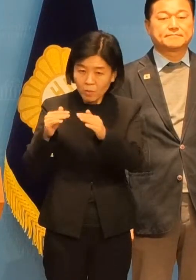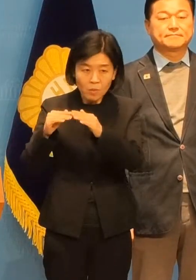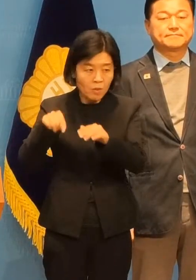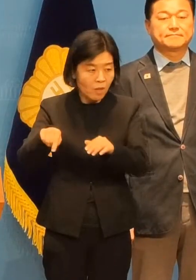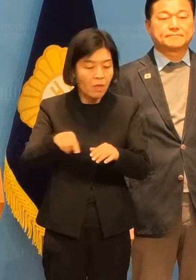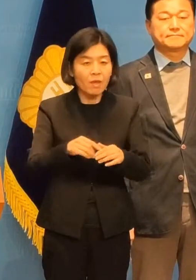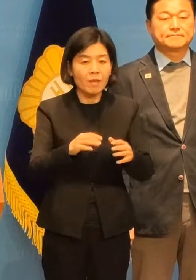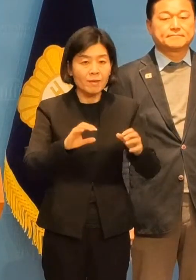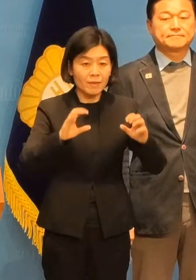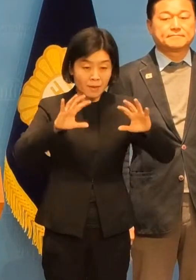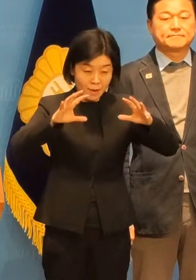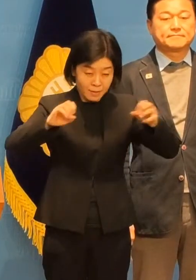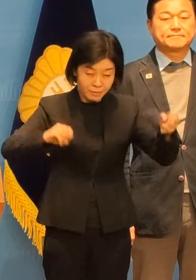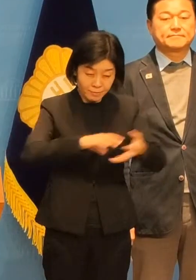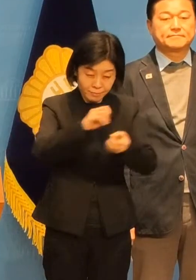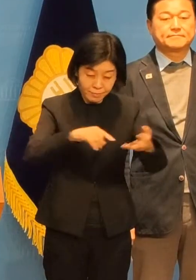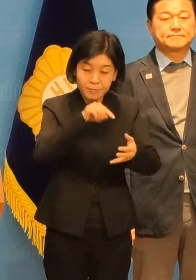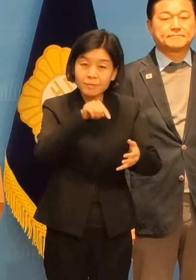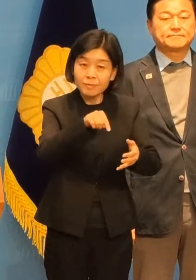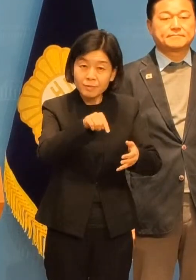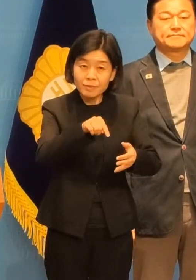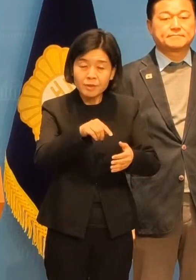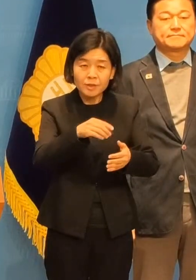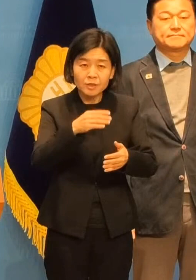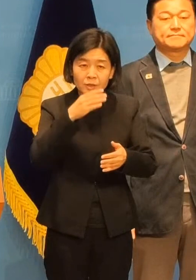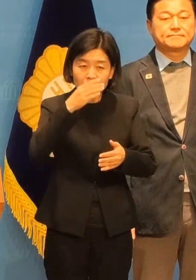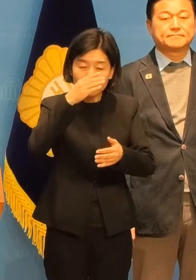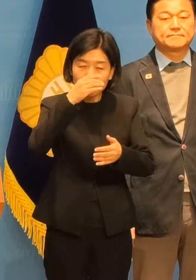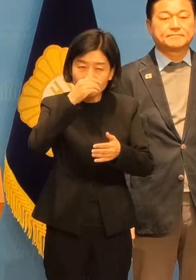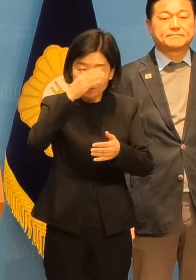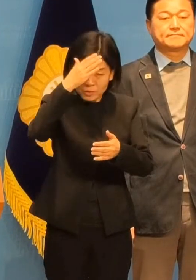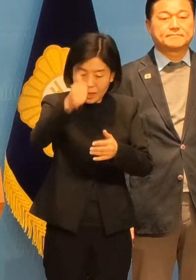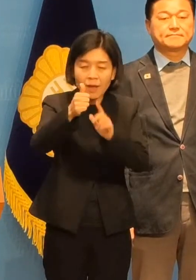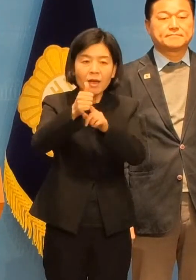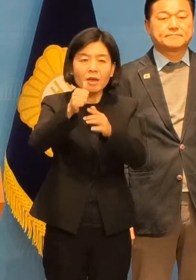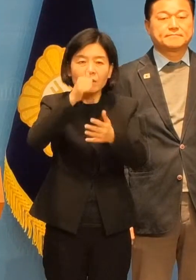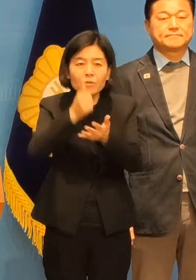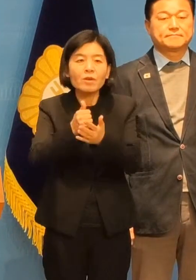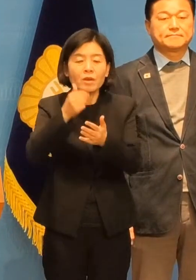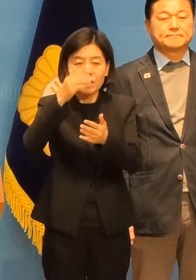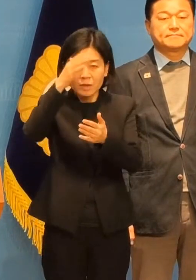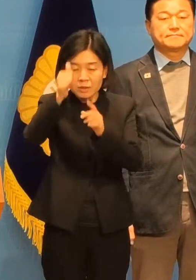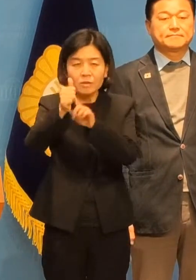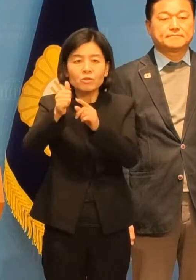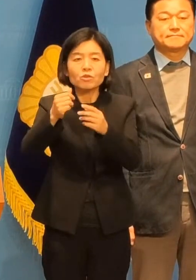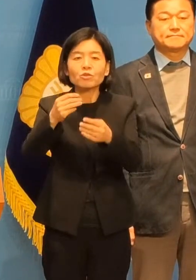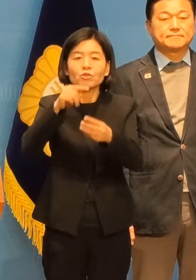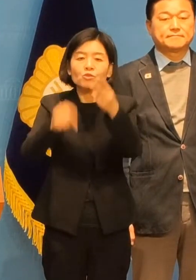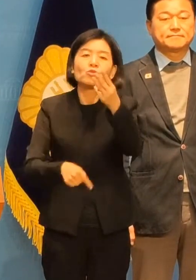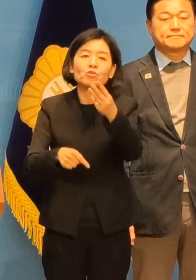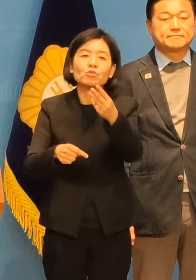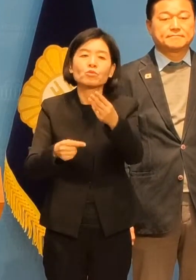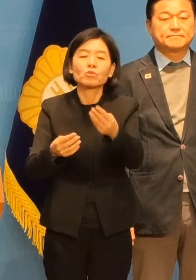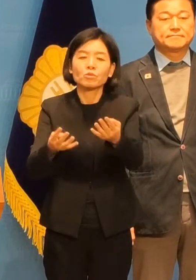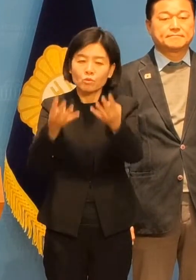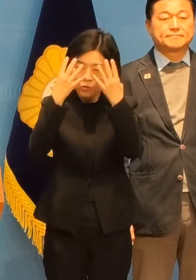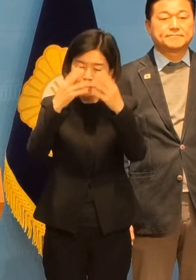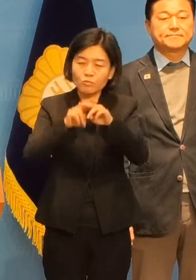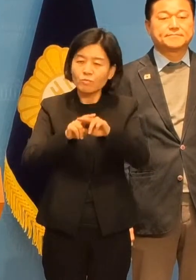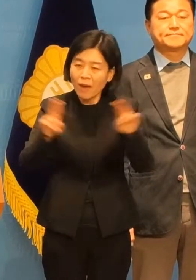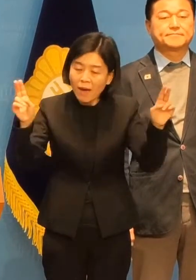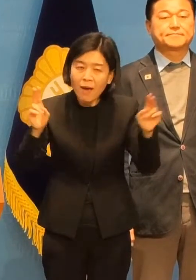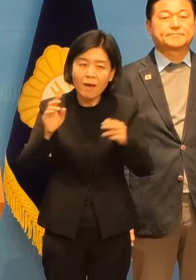내란 전국 와중에서 내란 수괴 윤석열의 구속을 취소하고 그리고 그에